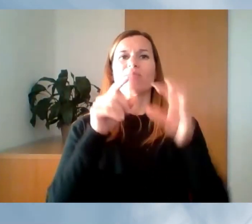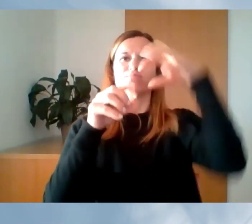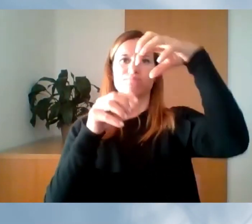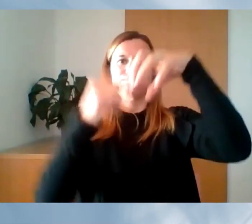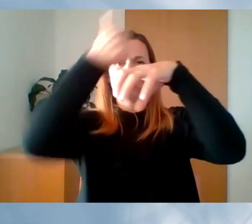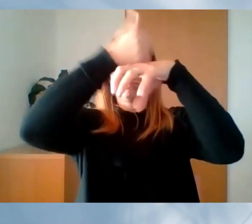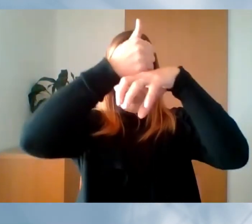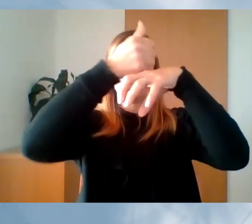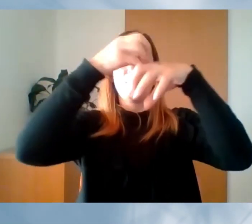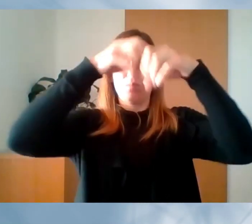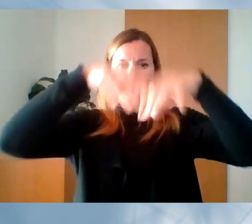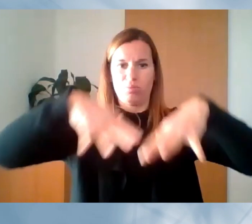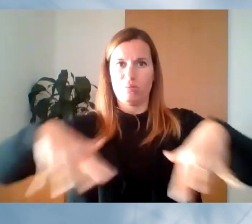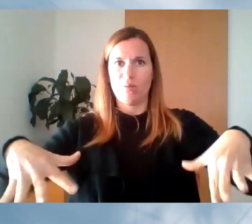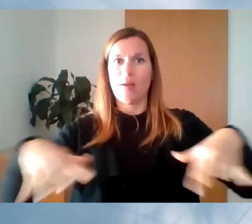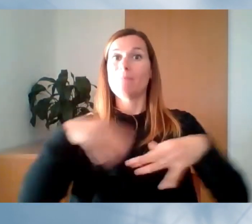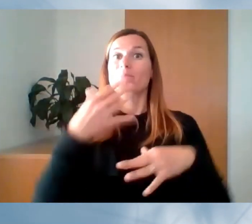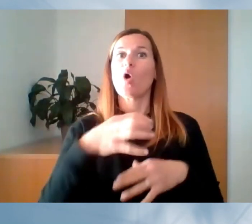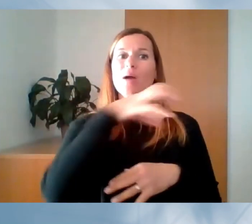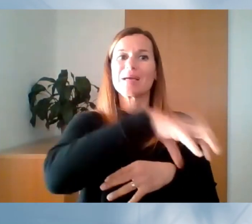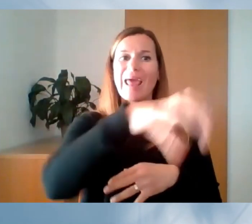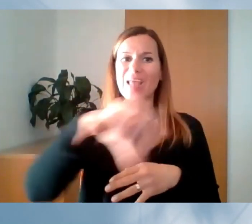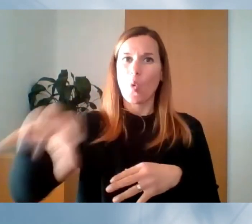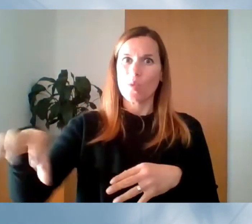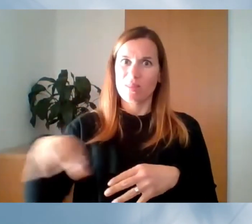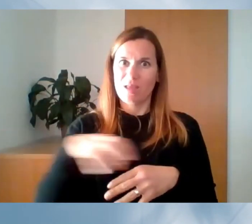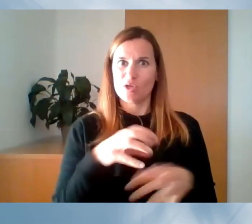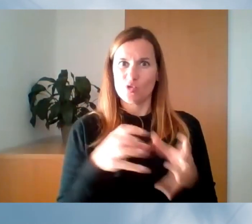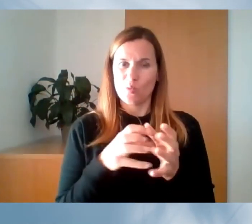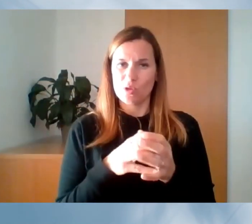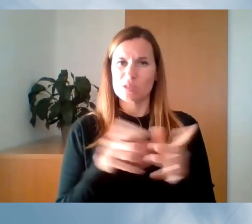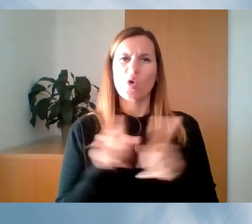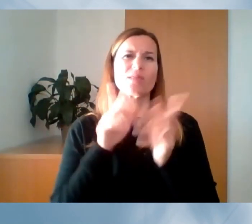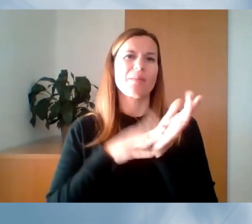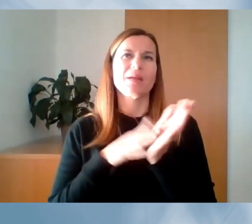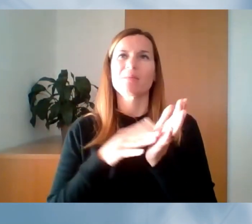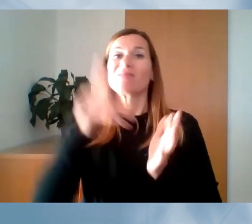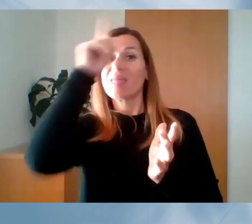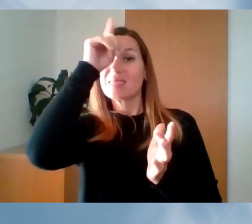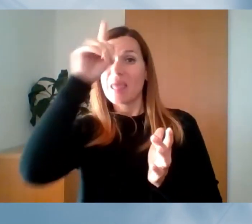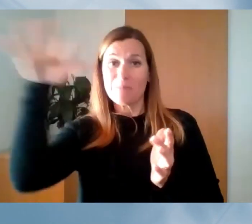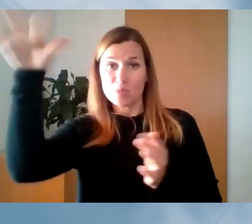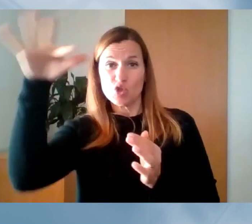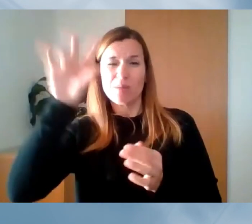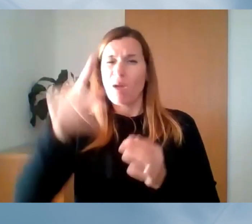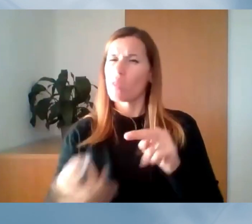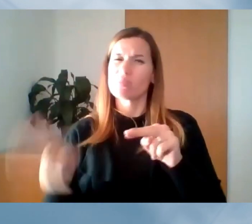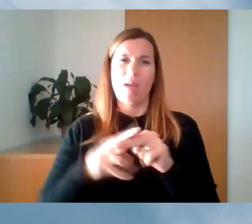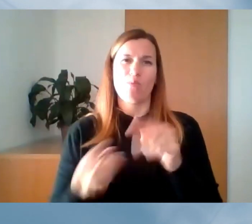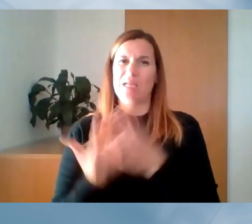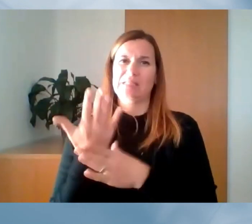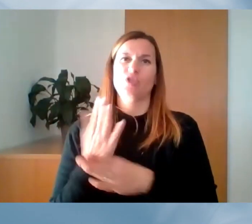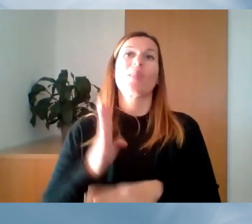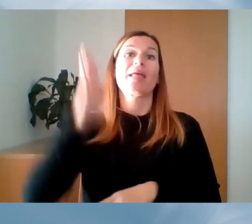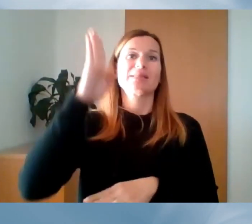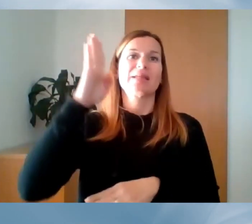grozno razdeljeni po krajevnih skupnostih, če to mesto, kot je v Nemčiji Bielefeld, kjer ima najbolj razvito